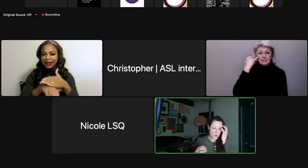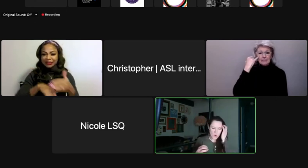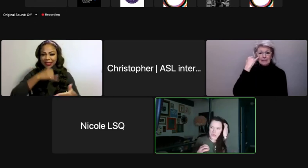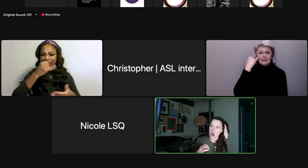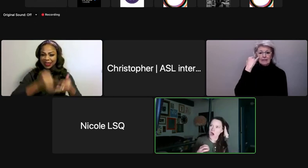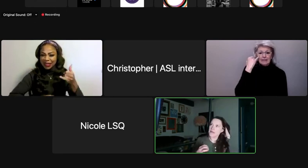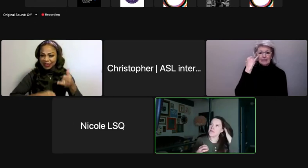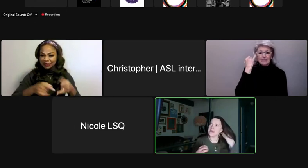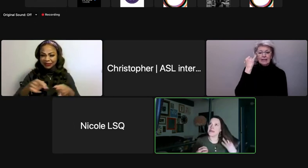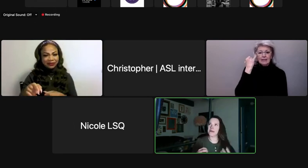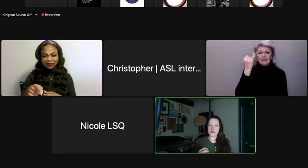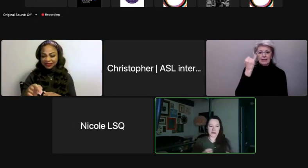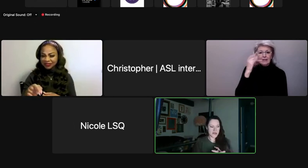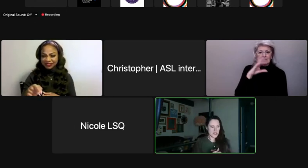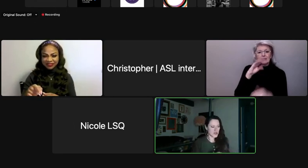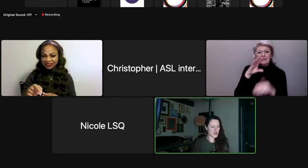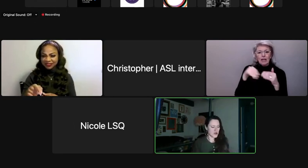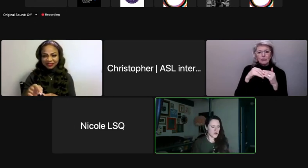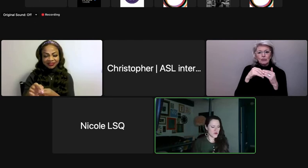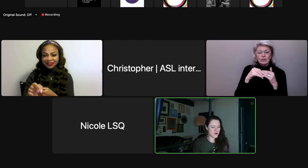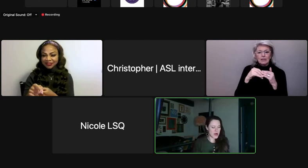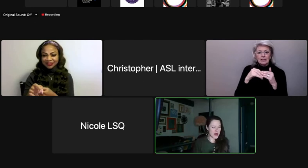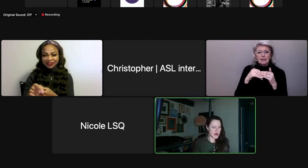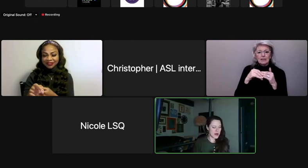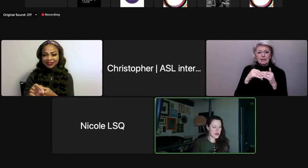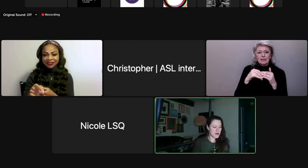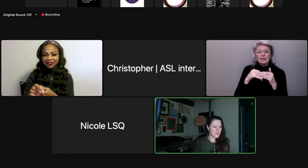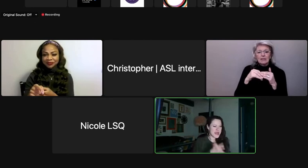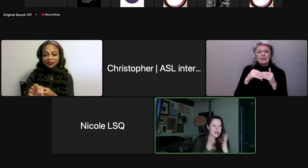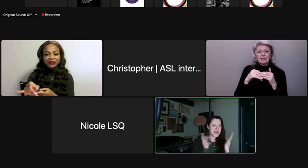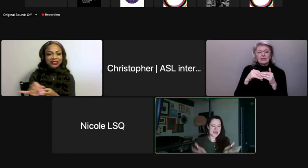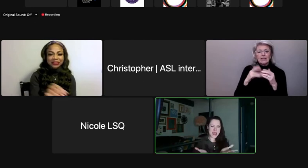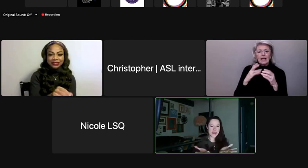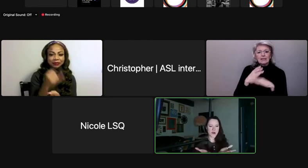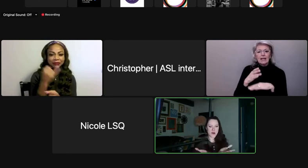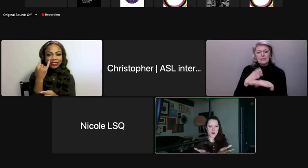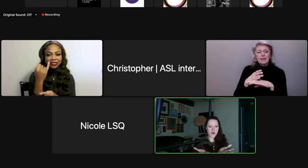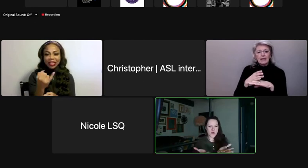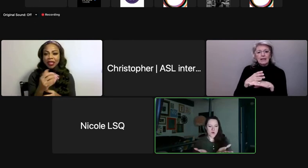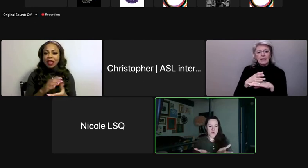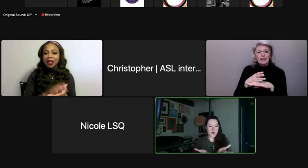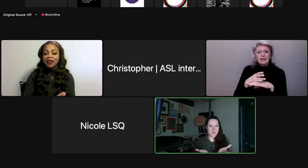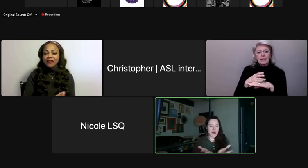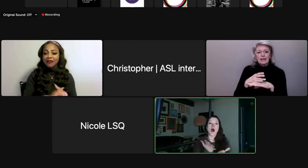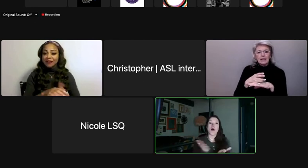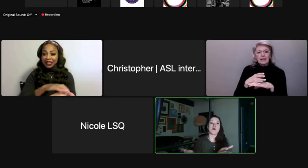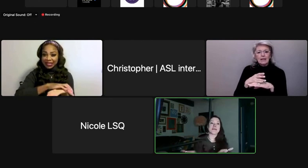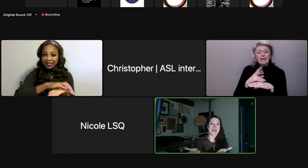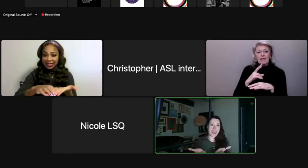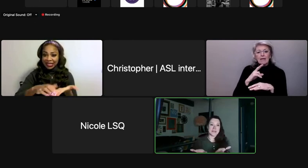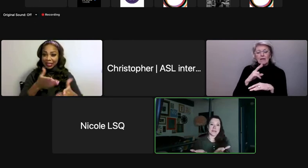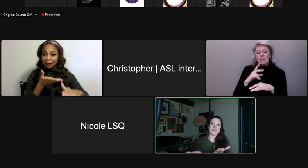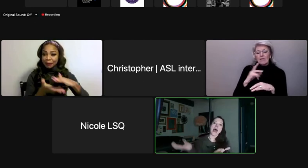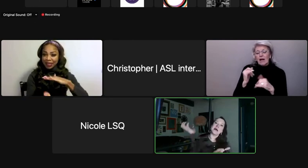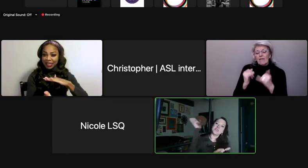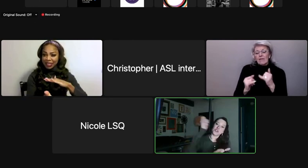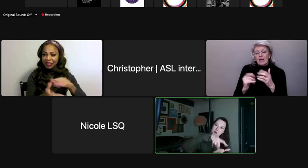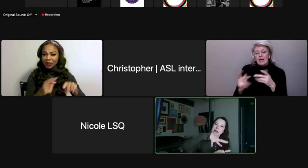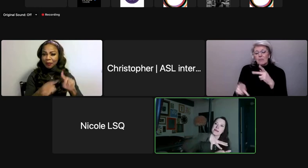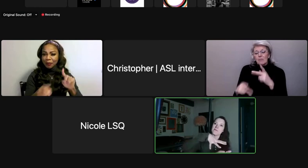d'ajouter de l'accessibilité alors qu'on était en fin de processus c'est un peu